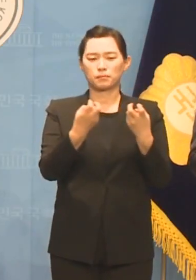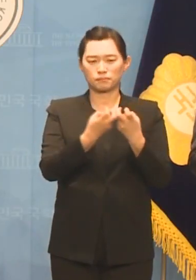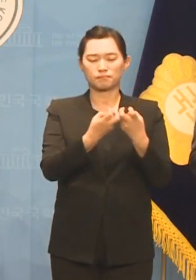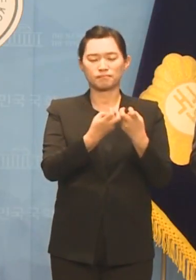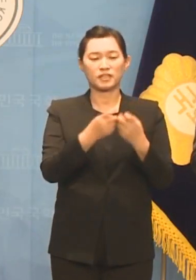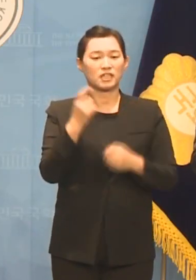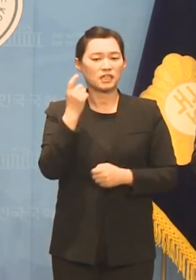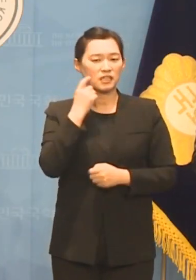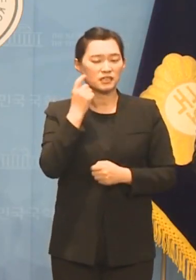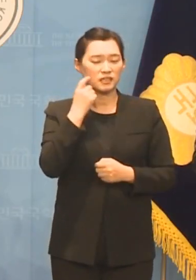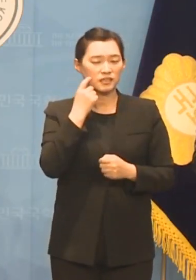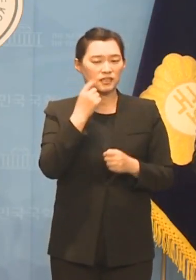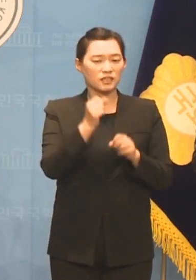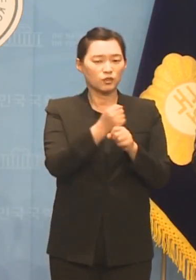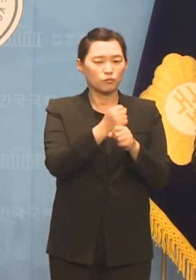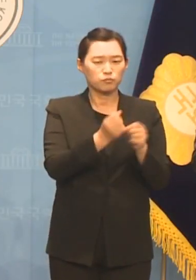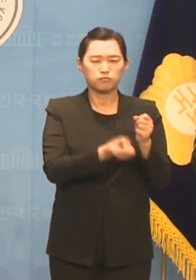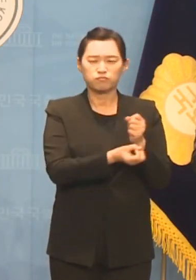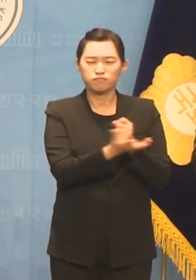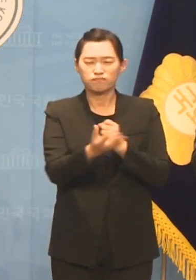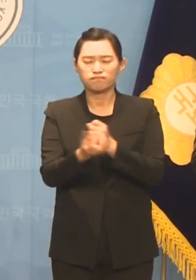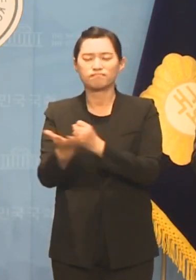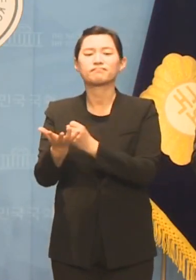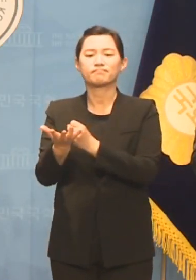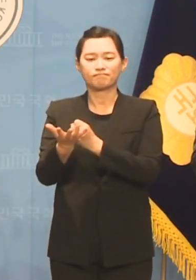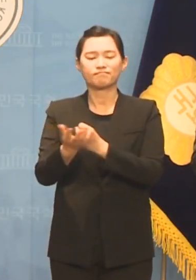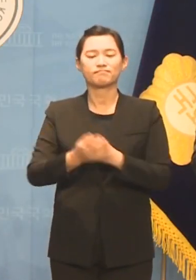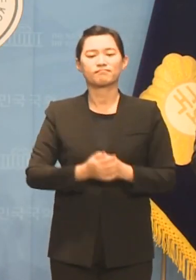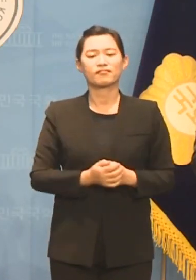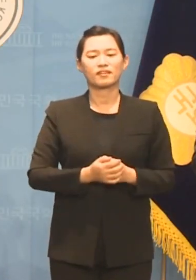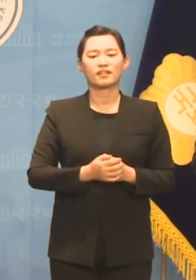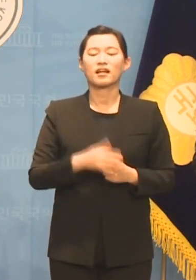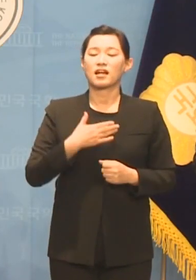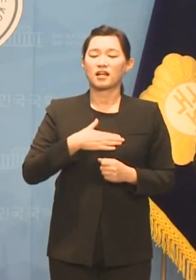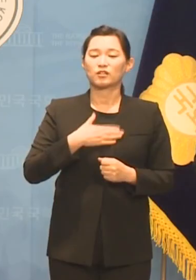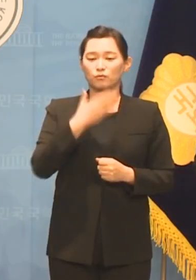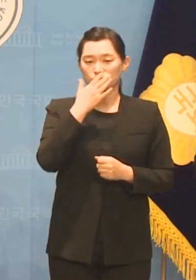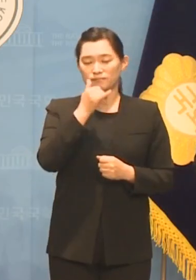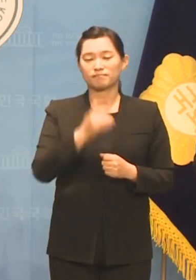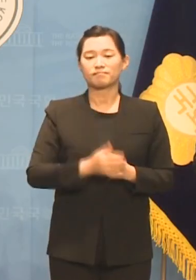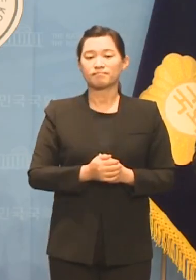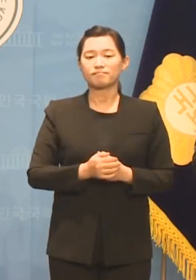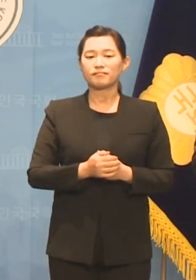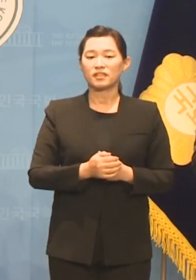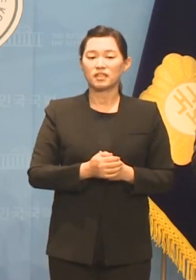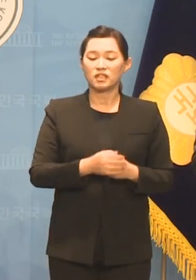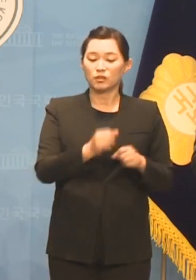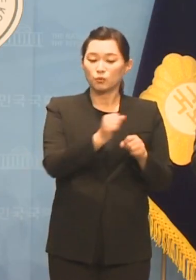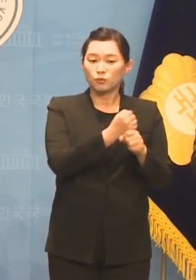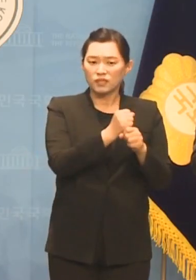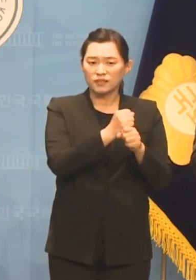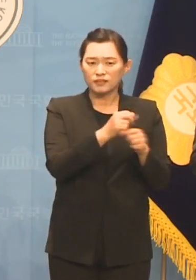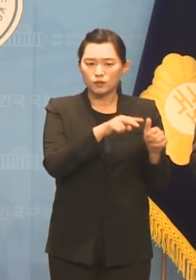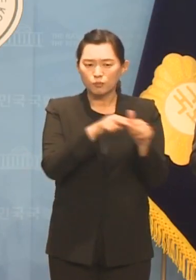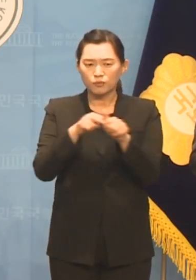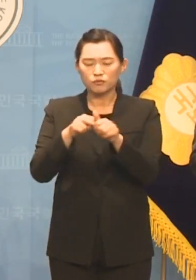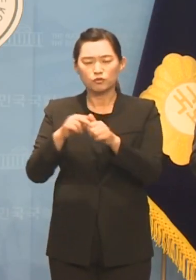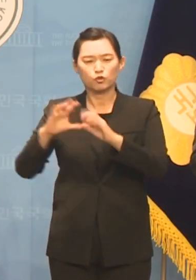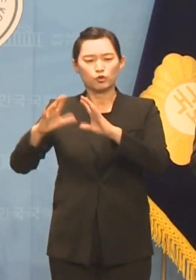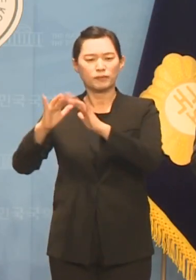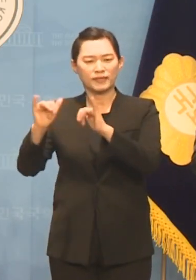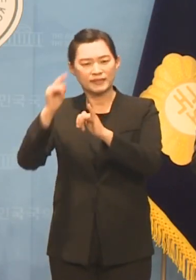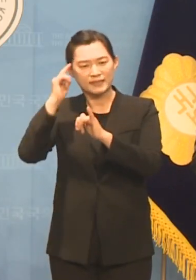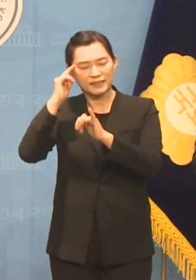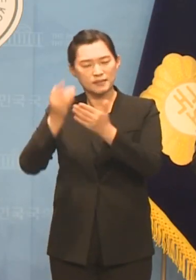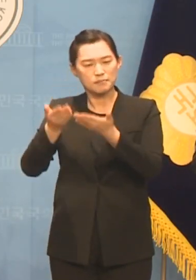허위조작 살포 유형이라고 해석할 수 있습니다. 허위조작 정보는 국민의 판단을 왜곡하고